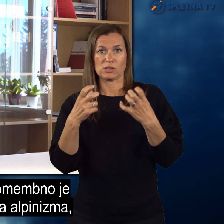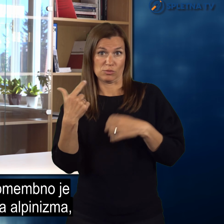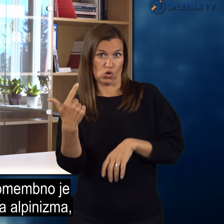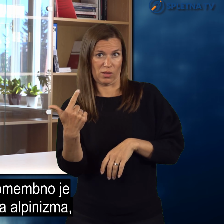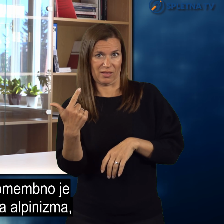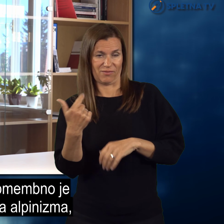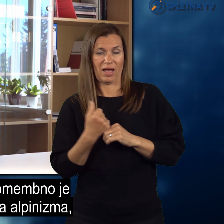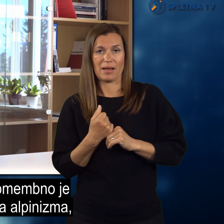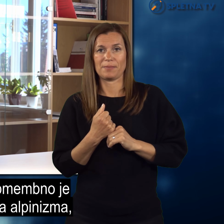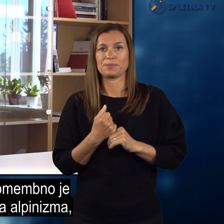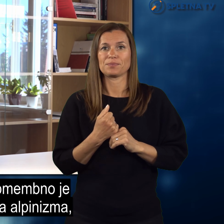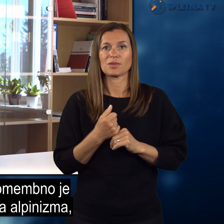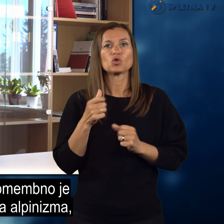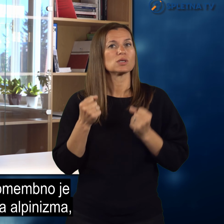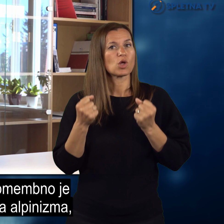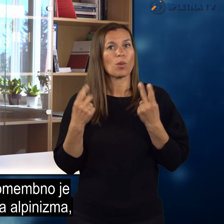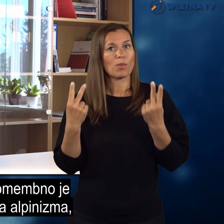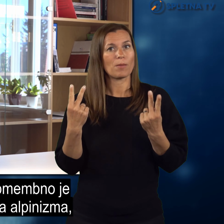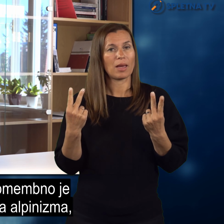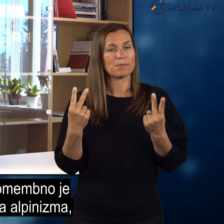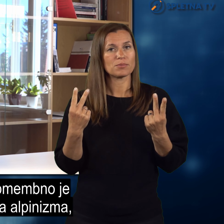Izredno pomembno je tudi z vidika